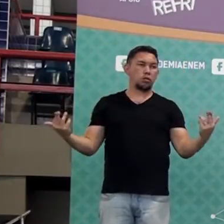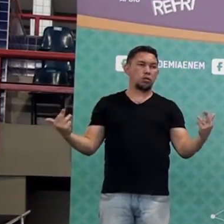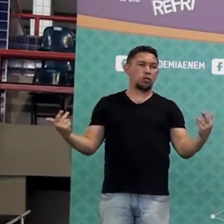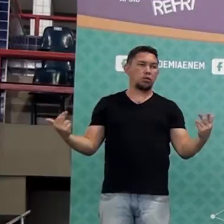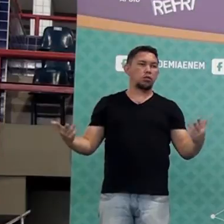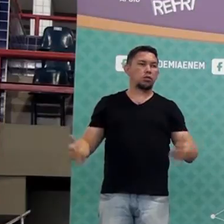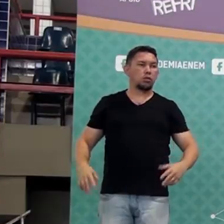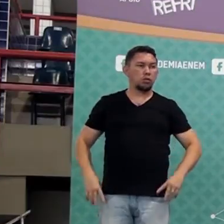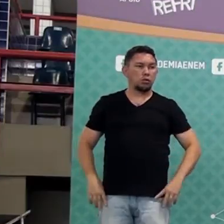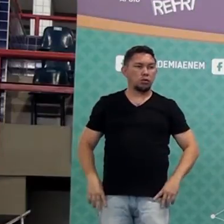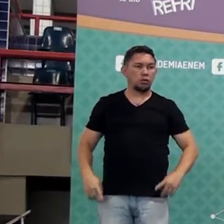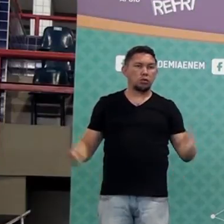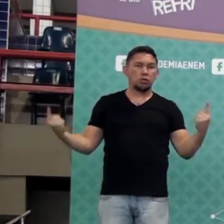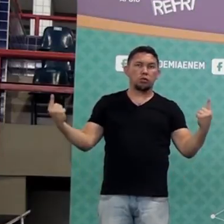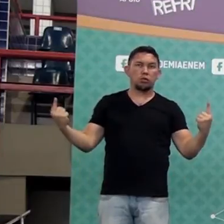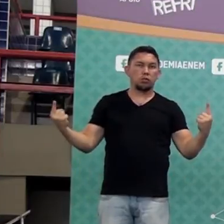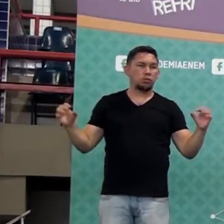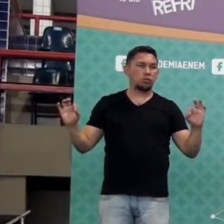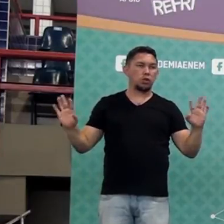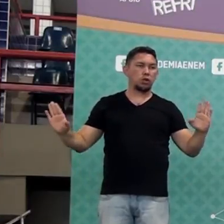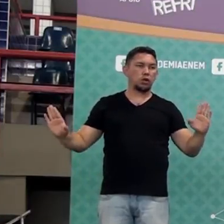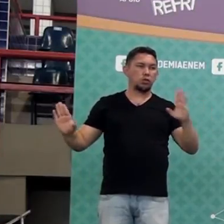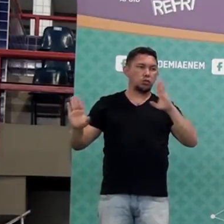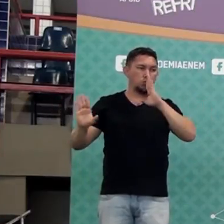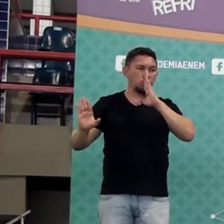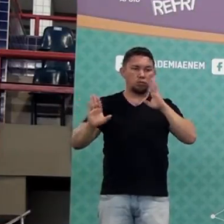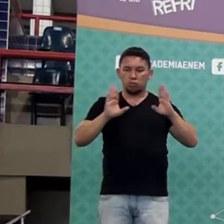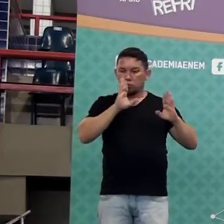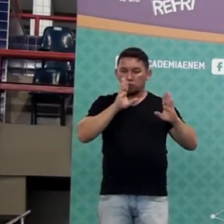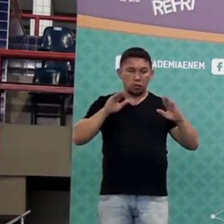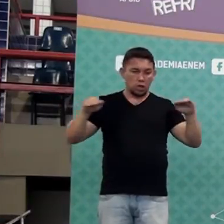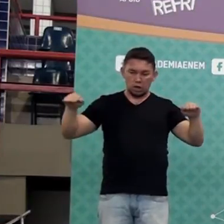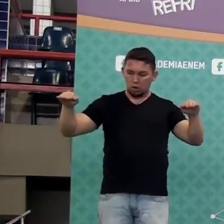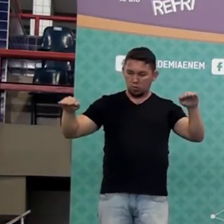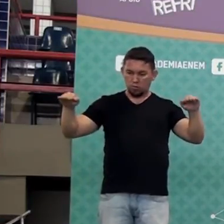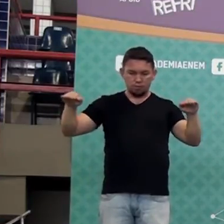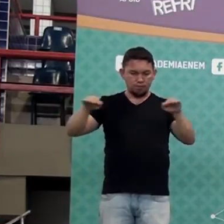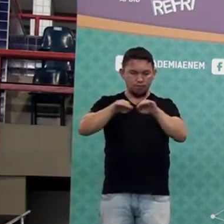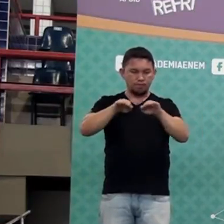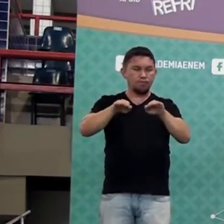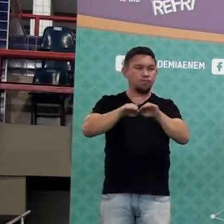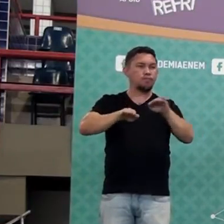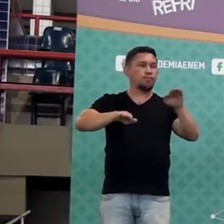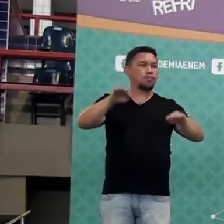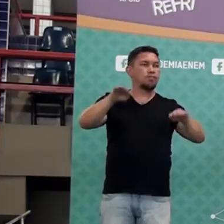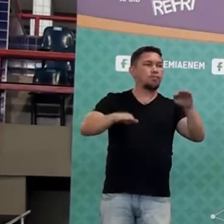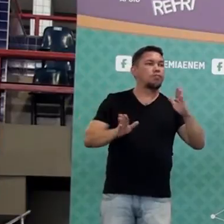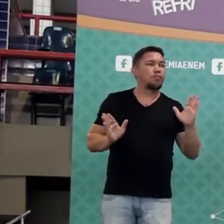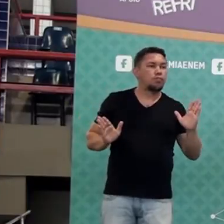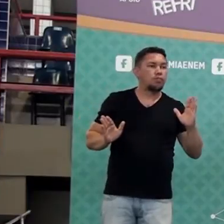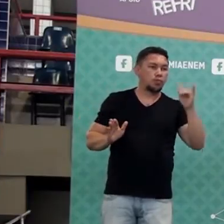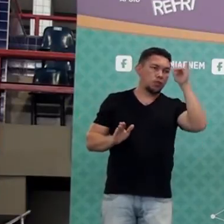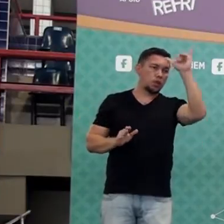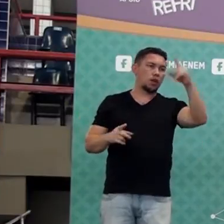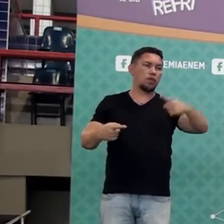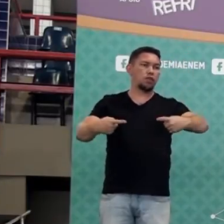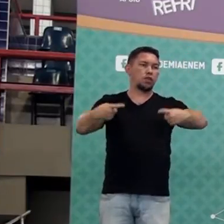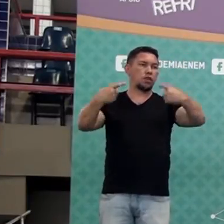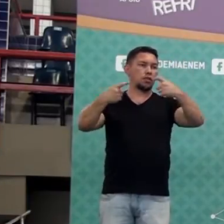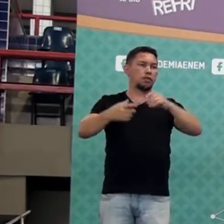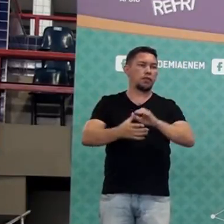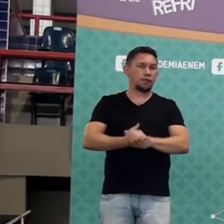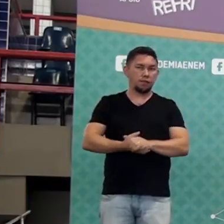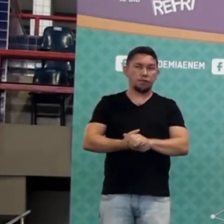gente. Não jogaram uma rasga-lata. Então, equilíbrio militar, muitas vezes, acaba evitando